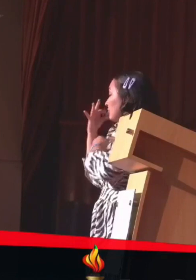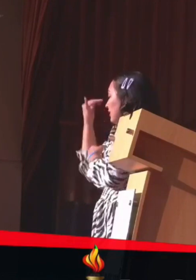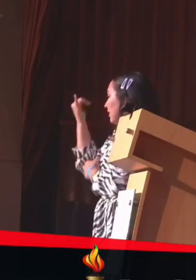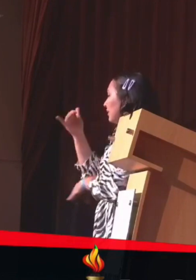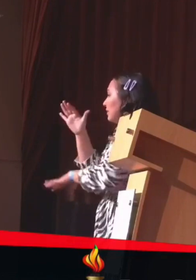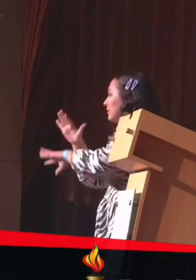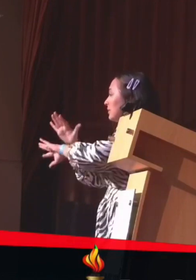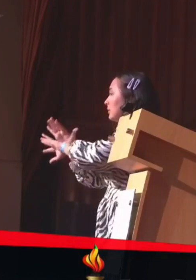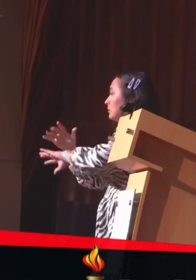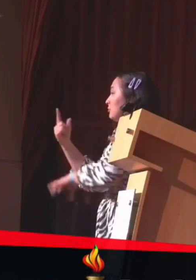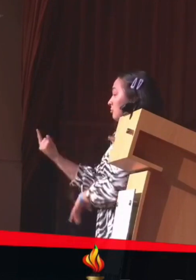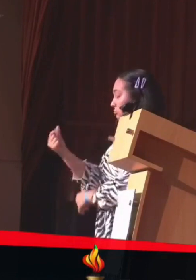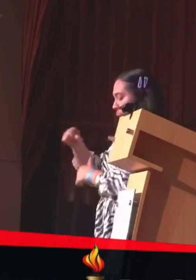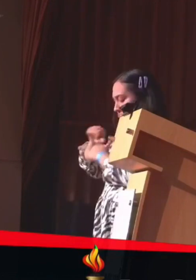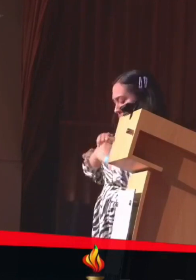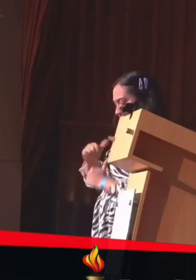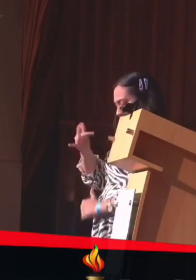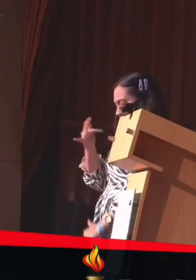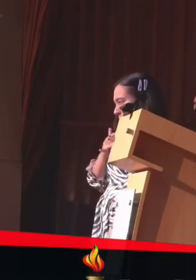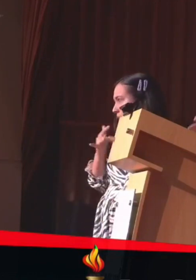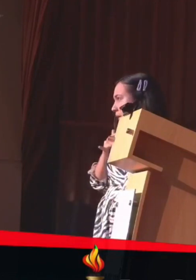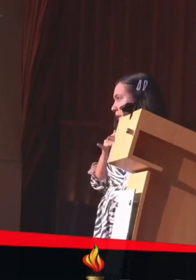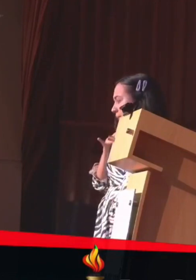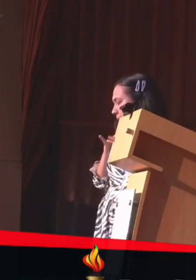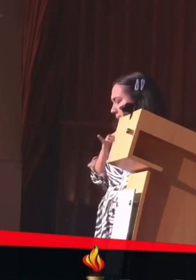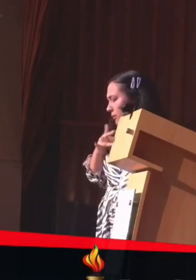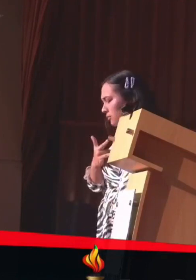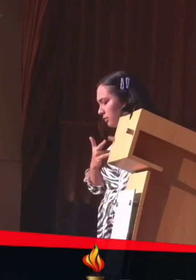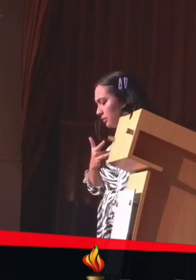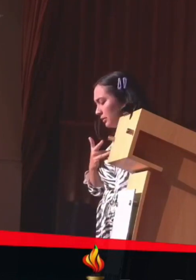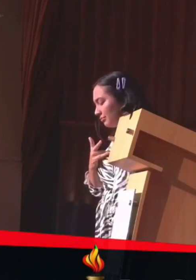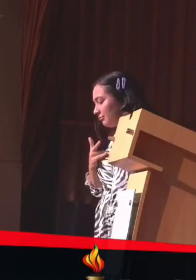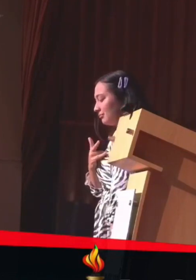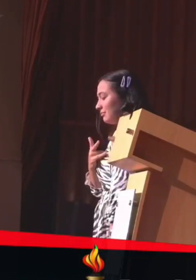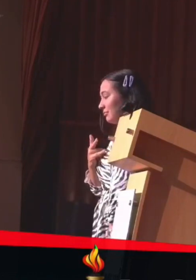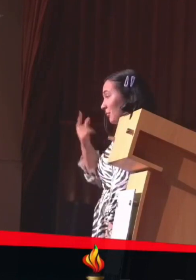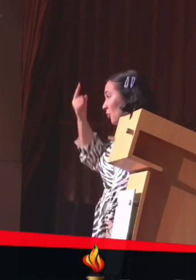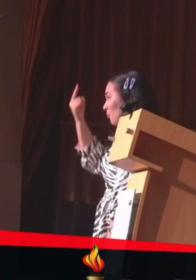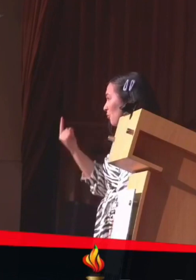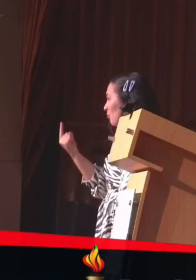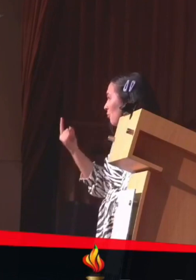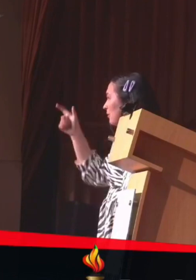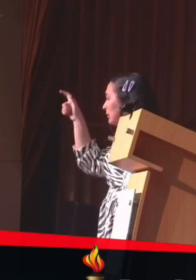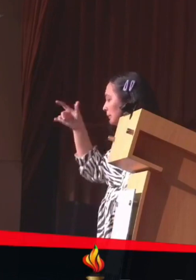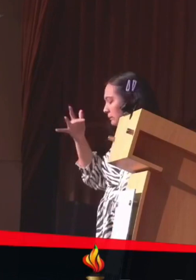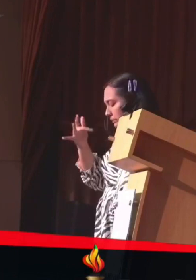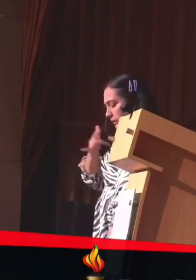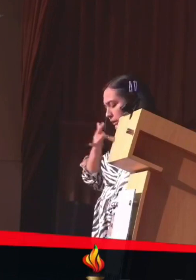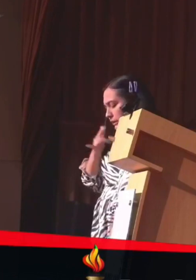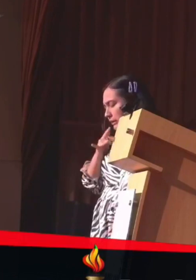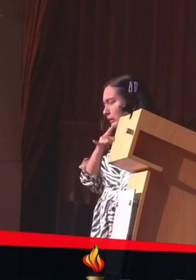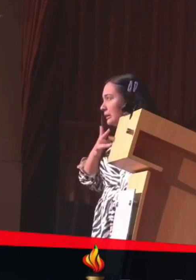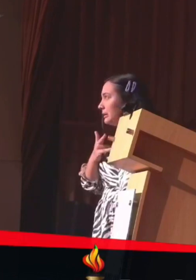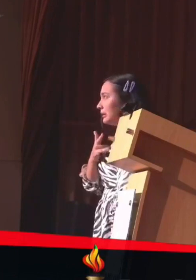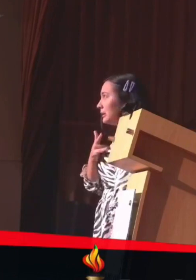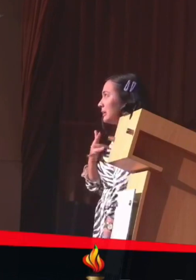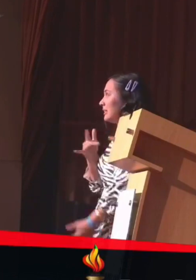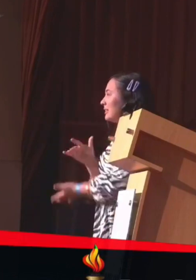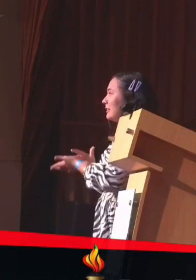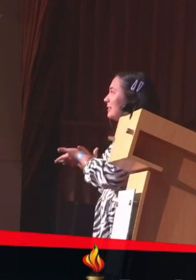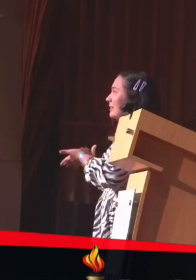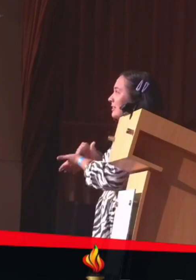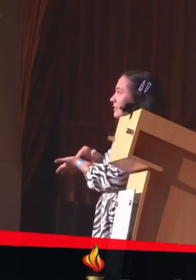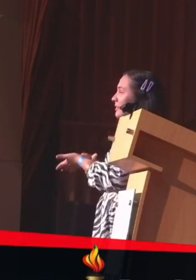percibir el espectro de la voz de Dios. Número uno, lo voy a llamar el